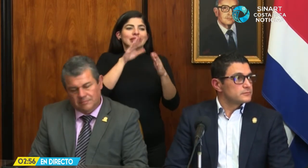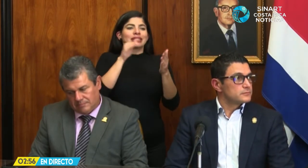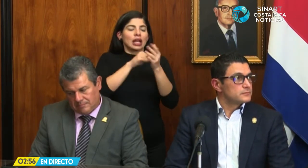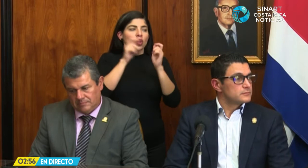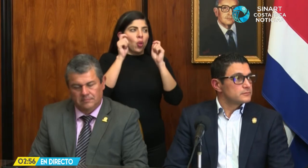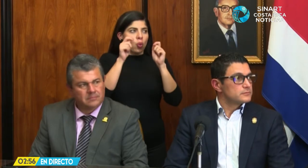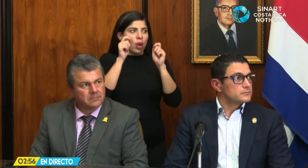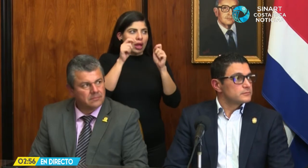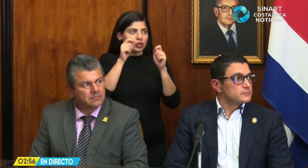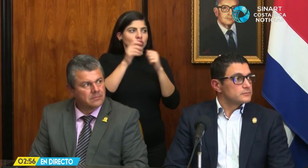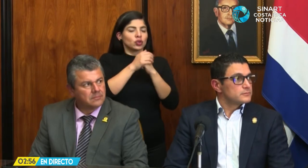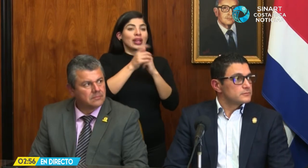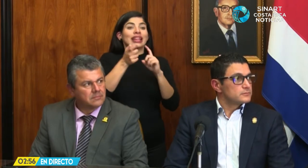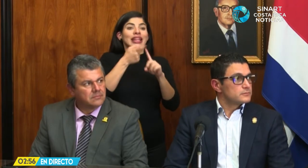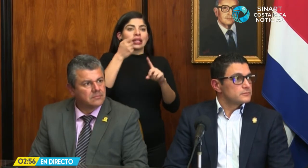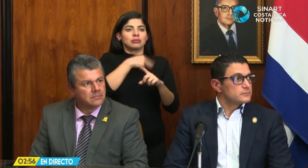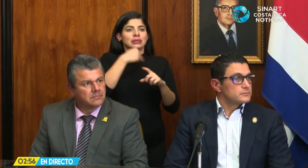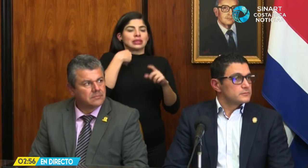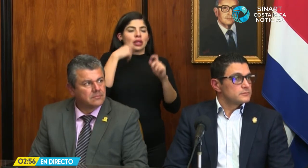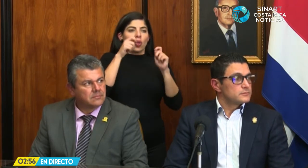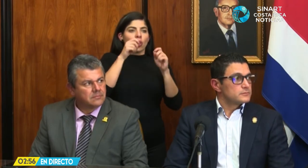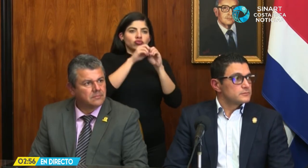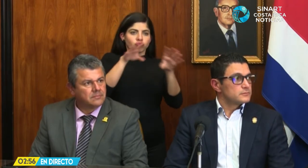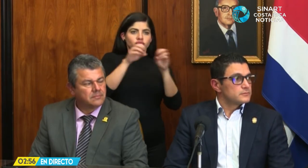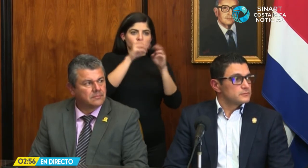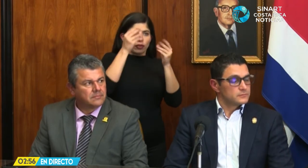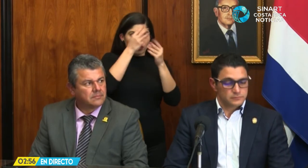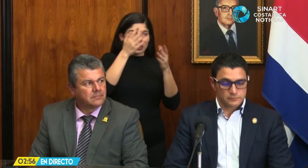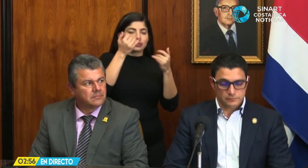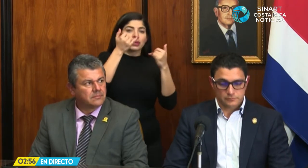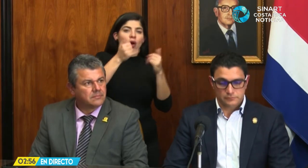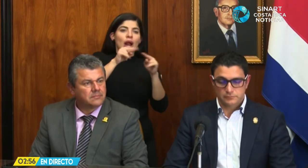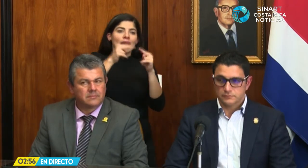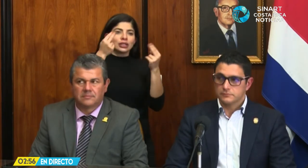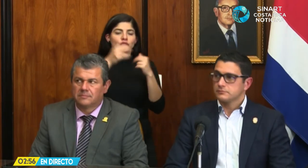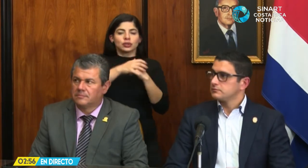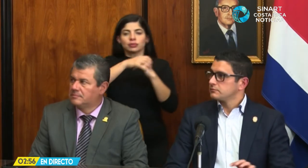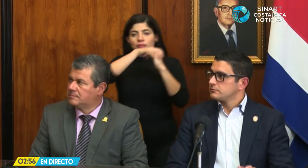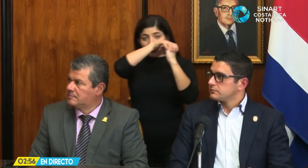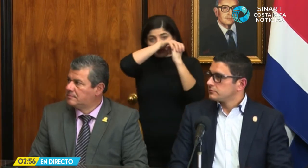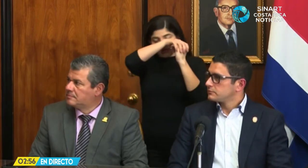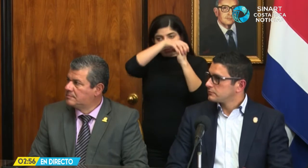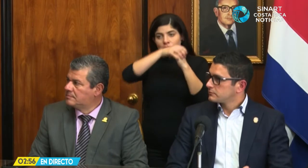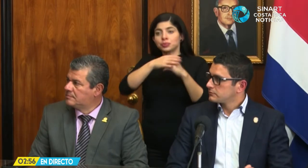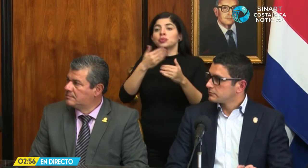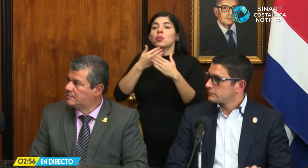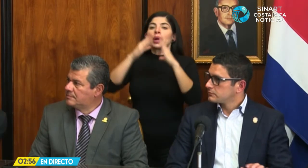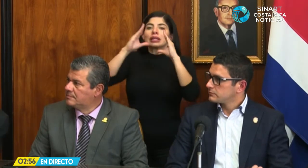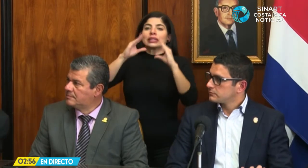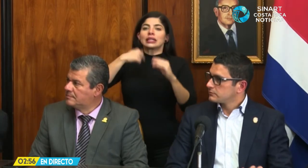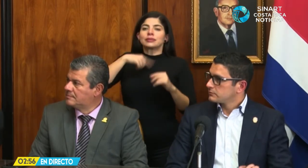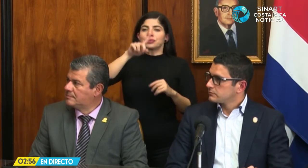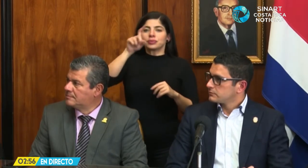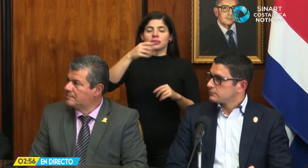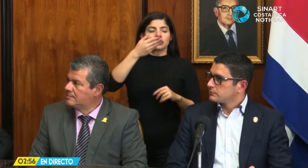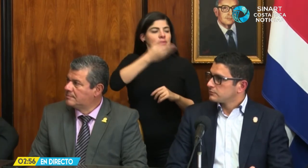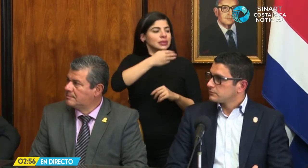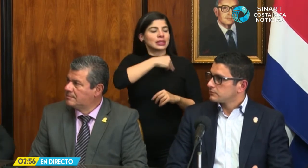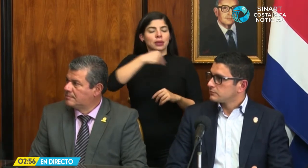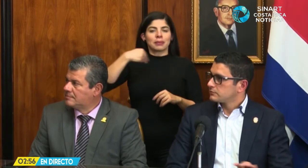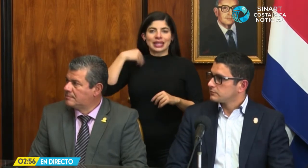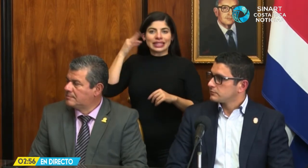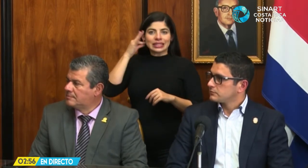centros de educación, desde el Ministerio de Educación. Continuamos con Nación. Buenas tardes. Tengo una consulta para la señora ministra